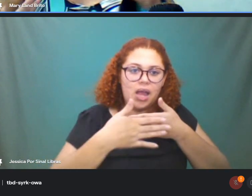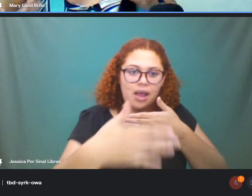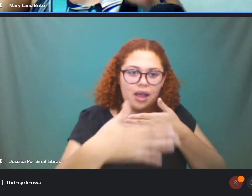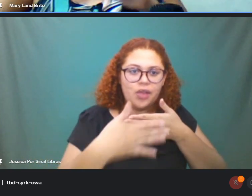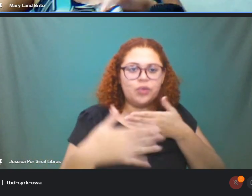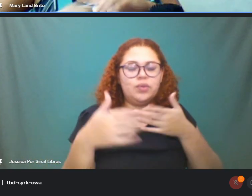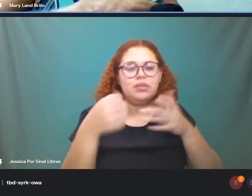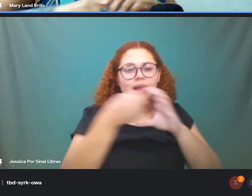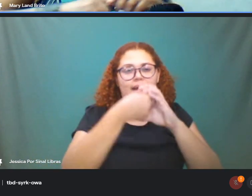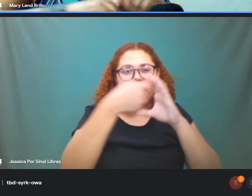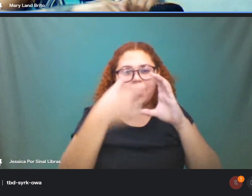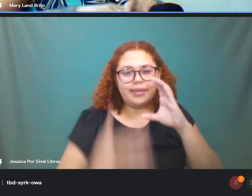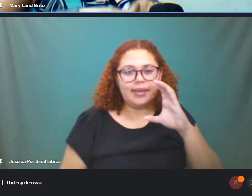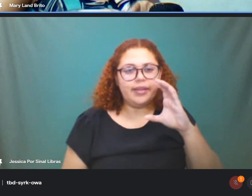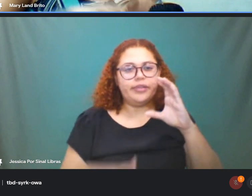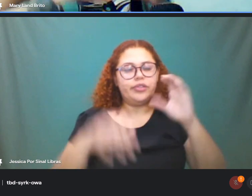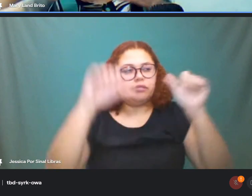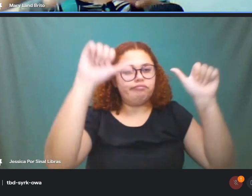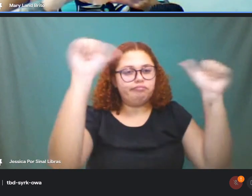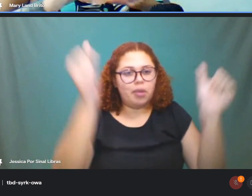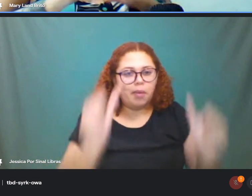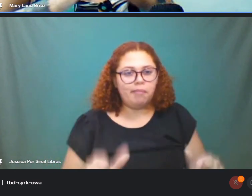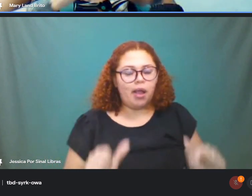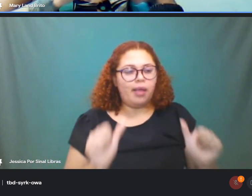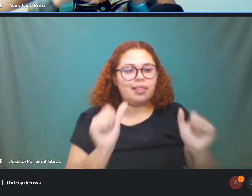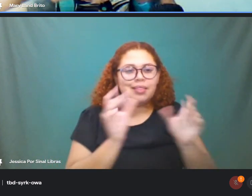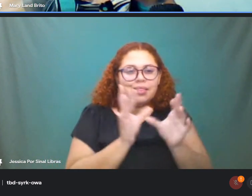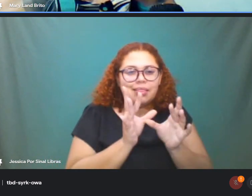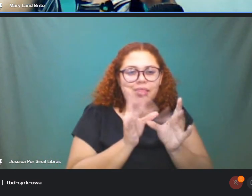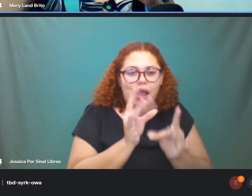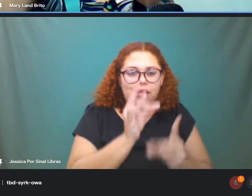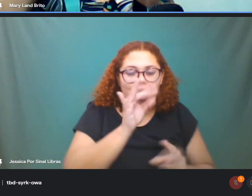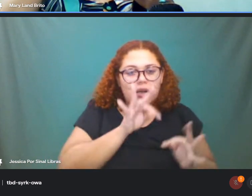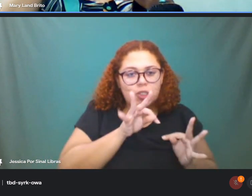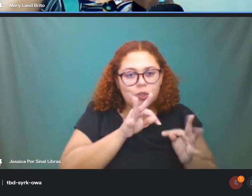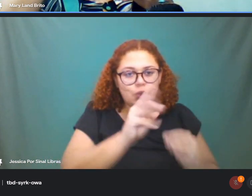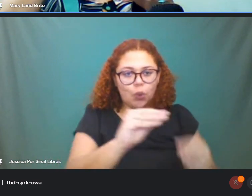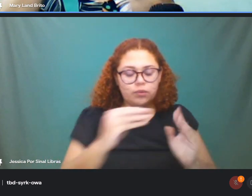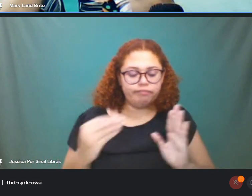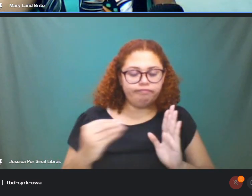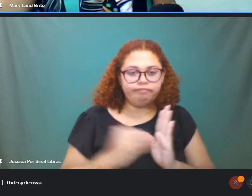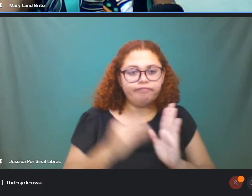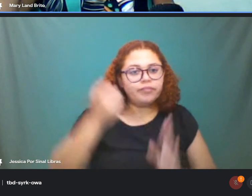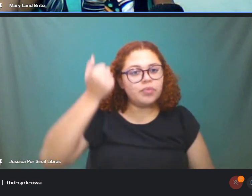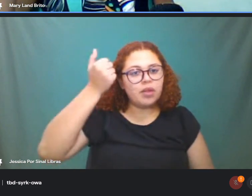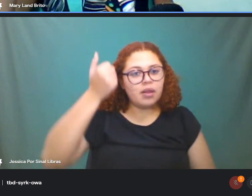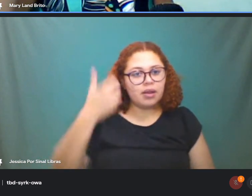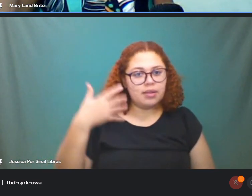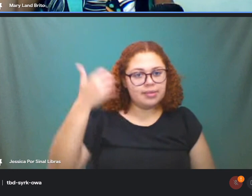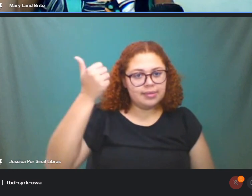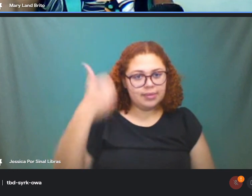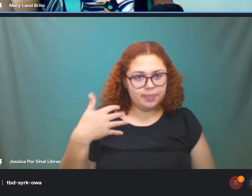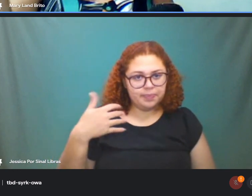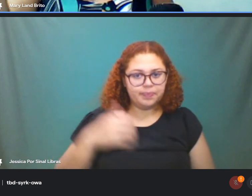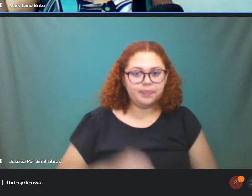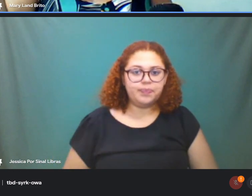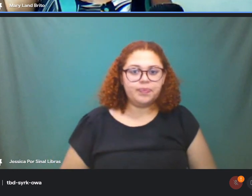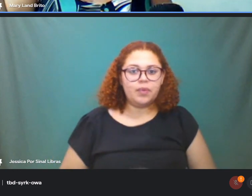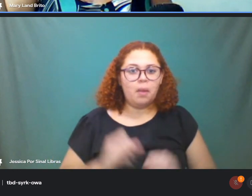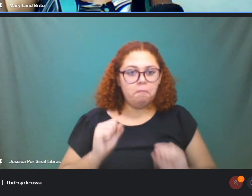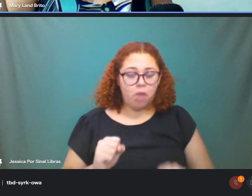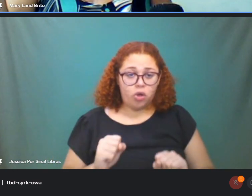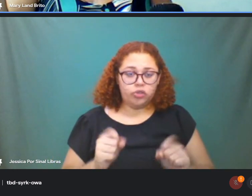o que eu estou dizendo. E aí, a partir dessa descrição, pode ser colocada em